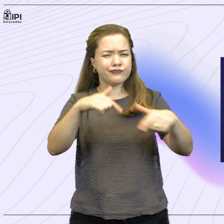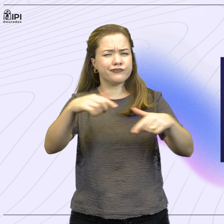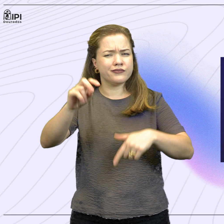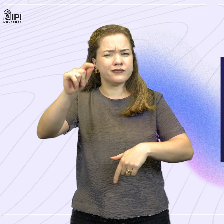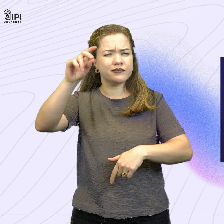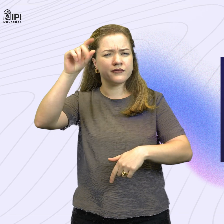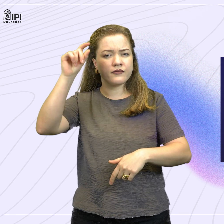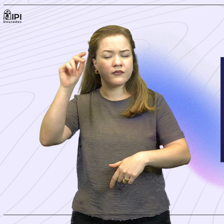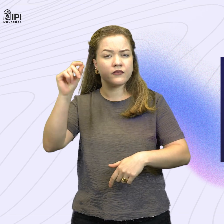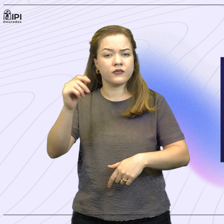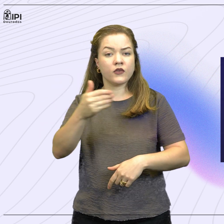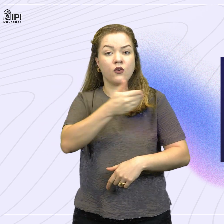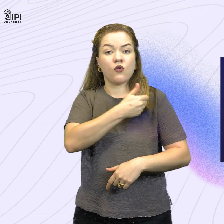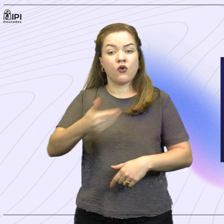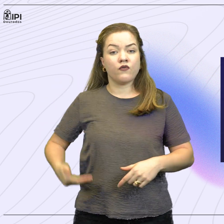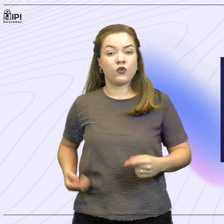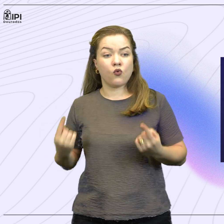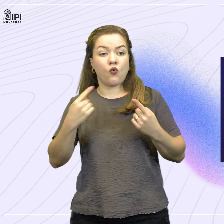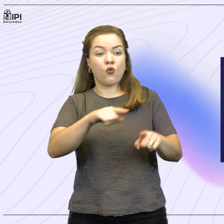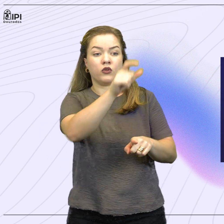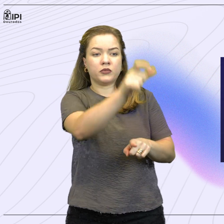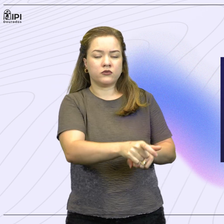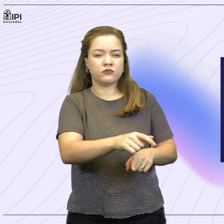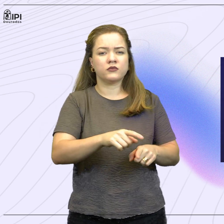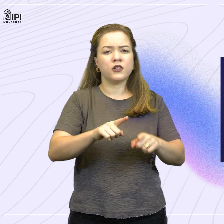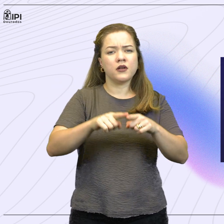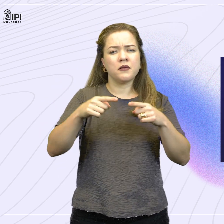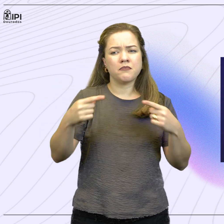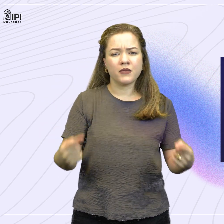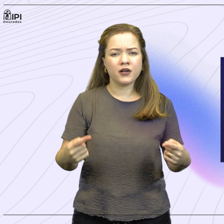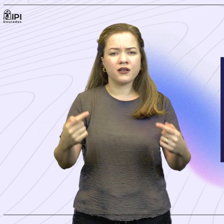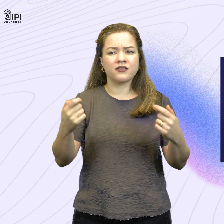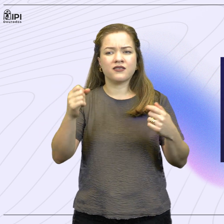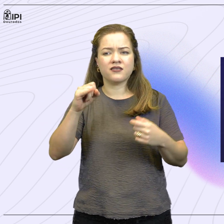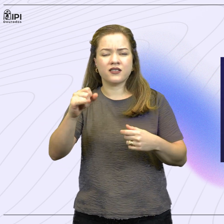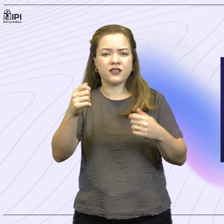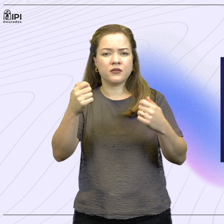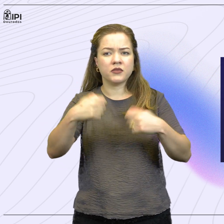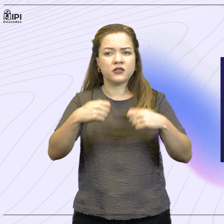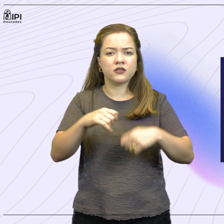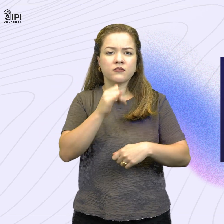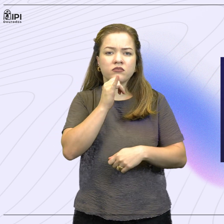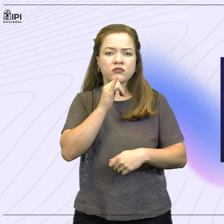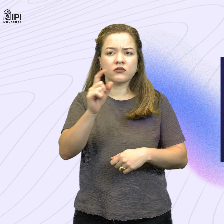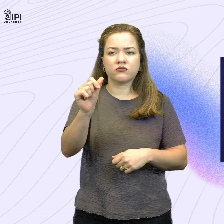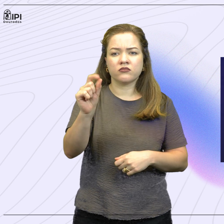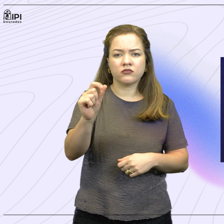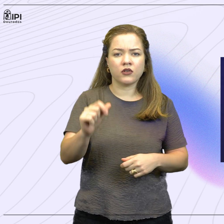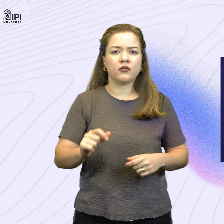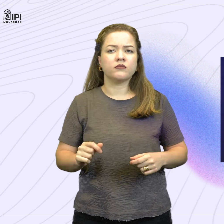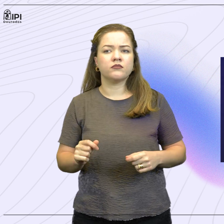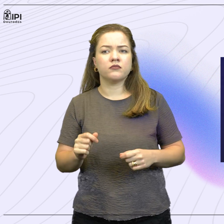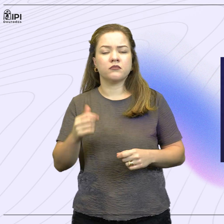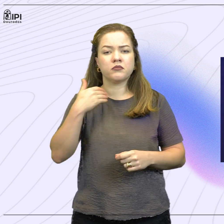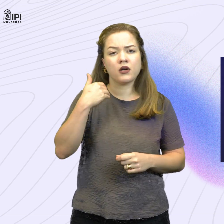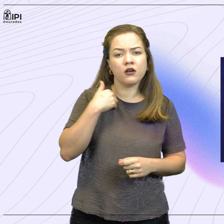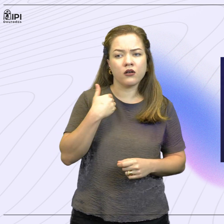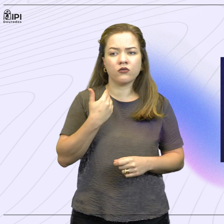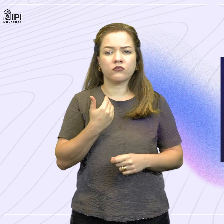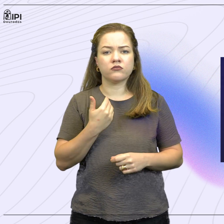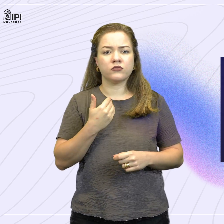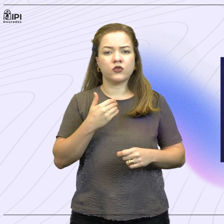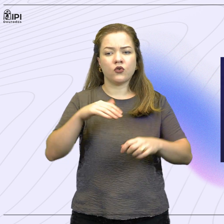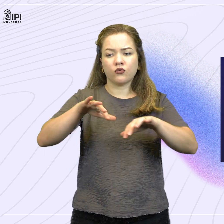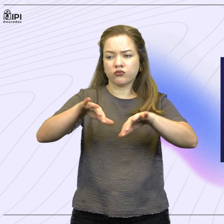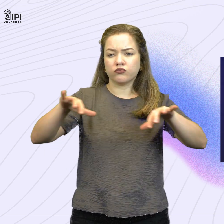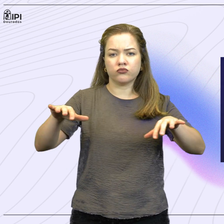o Estado sempre contra alguém, mas quando tem demandas judiciais, financeiras, bancos ou partes, eu sempre olho